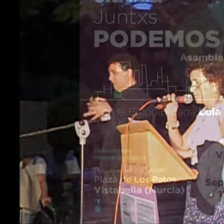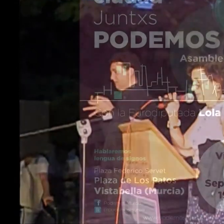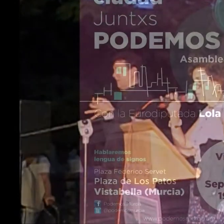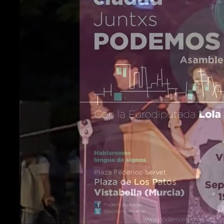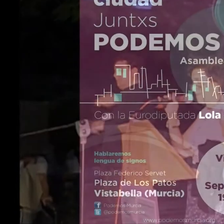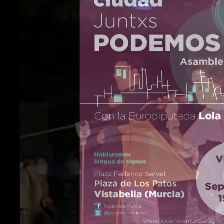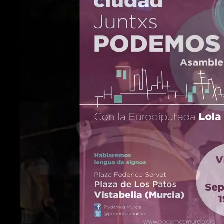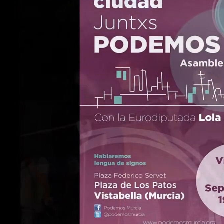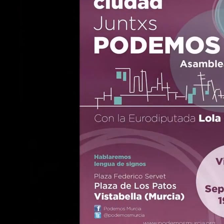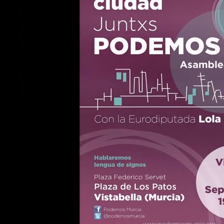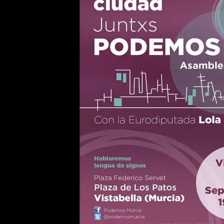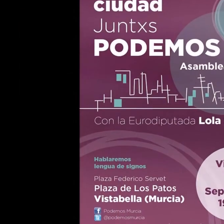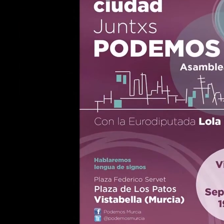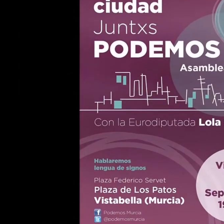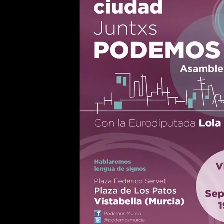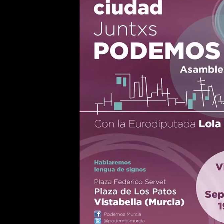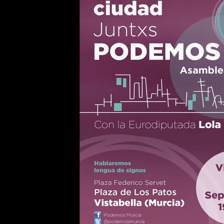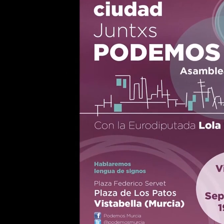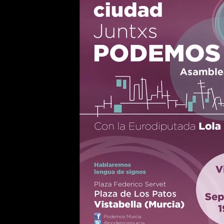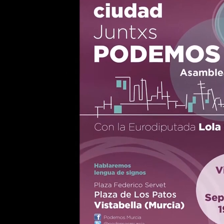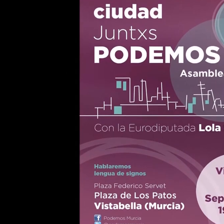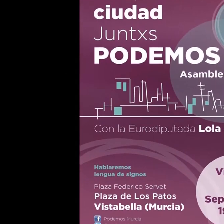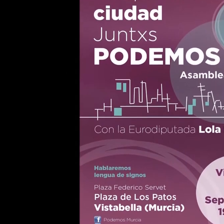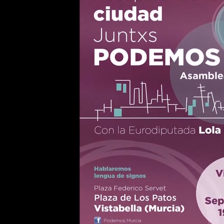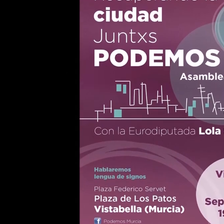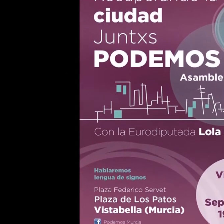media española.